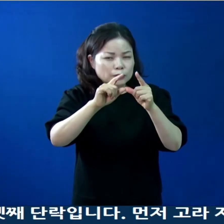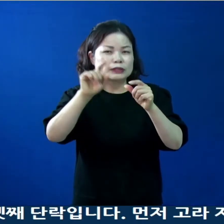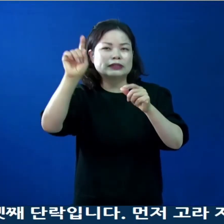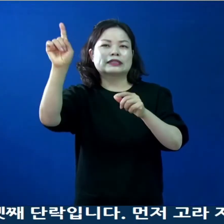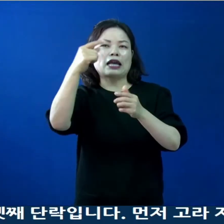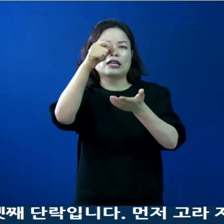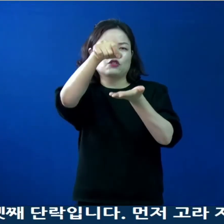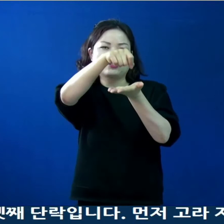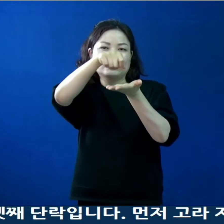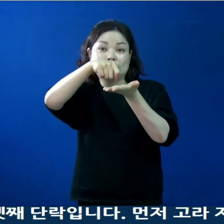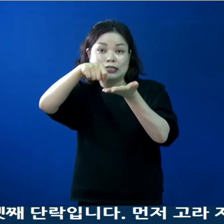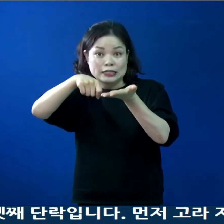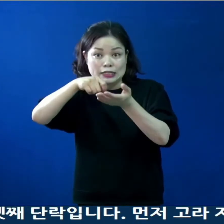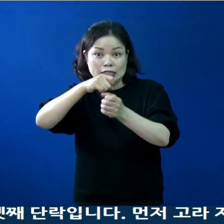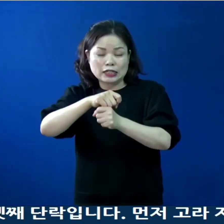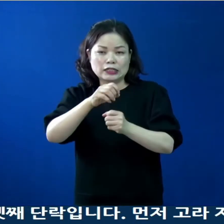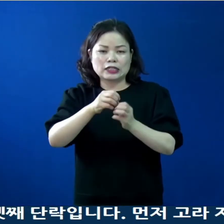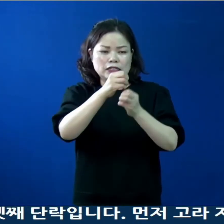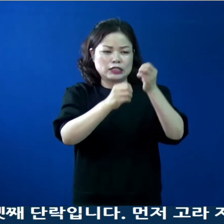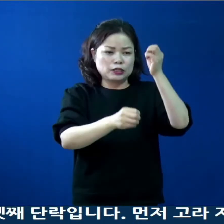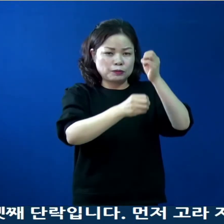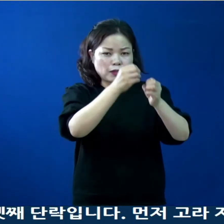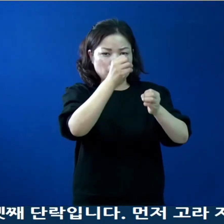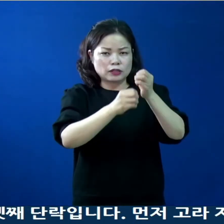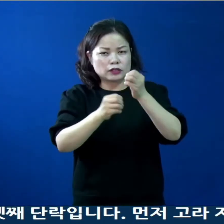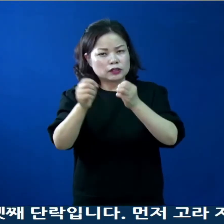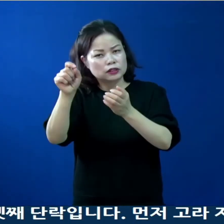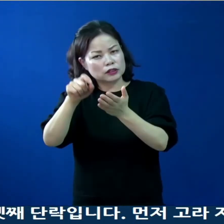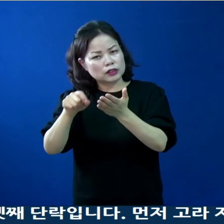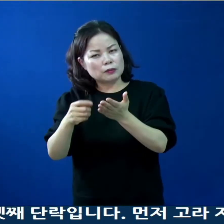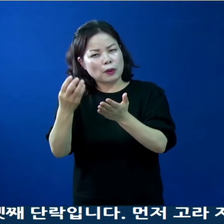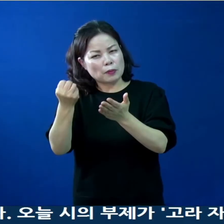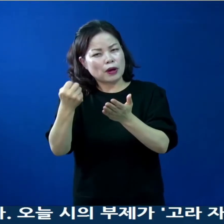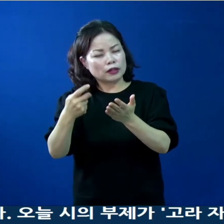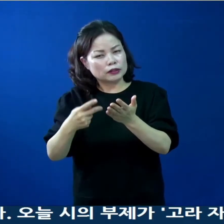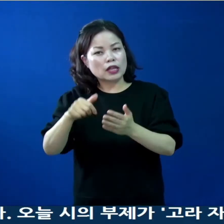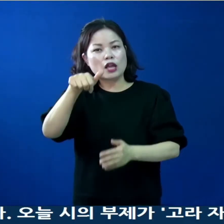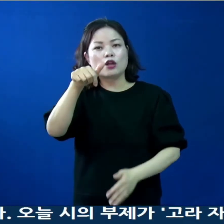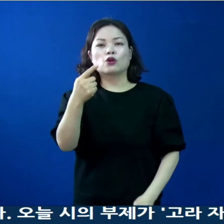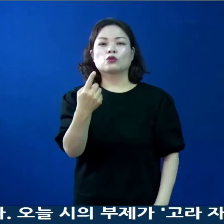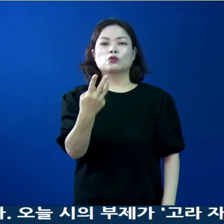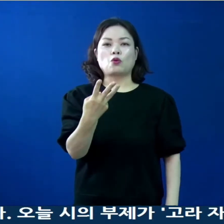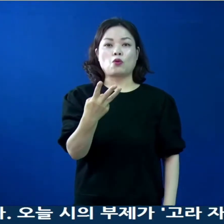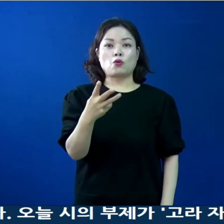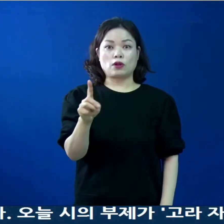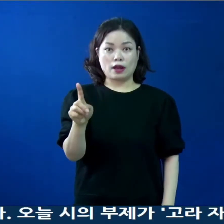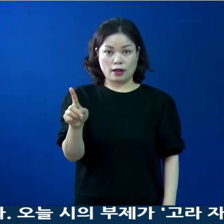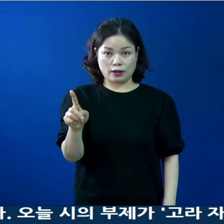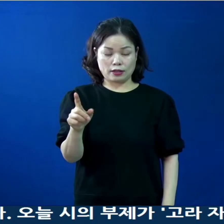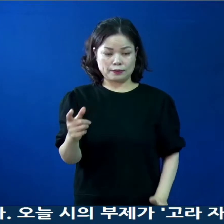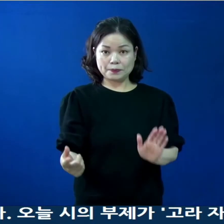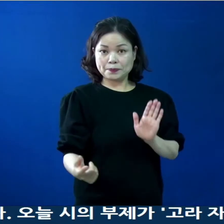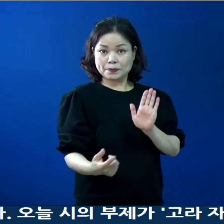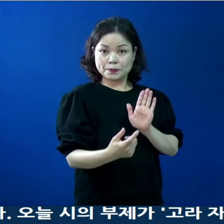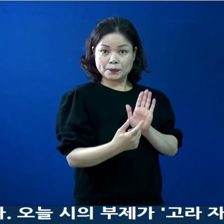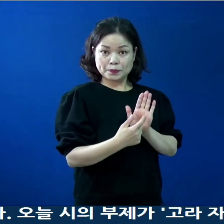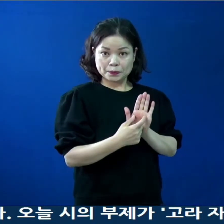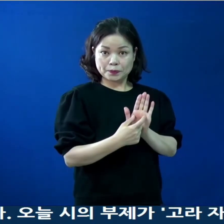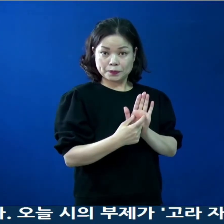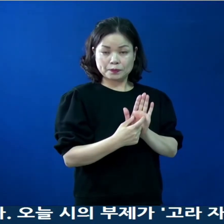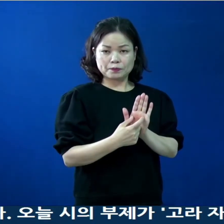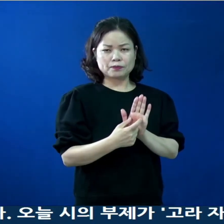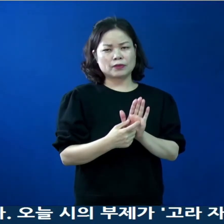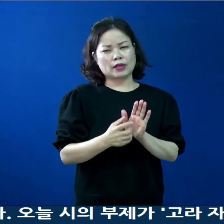정확한 이름이 기록된 시편이 얼마 되지 않는데 거기에 고라라고 하는 이름이 올라가 있는 것입니다.